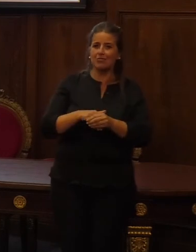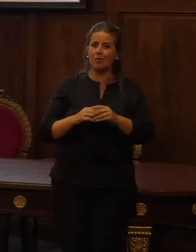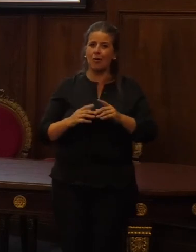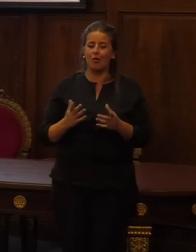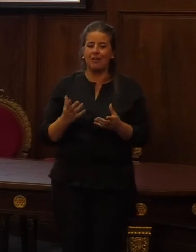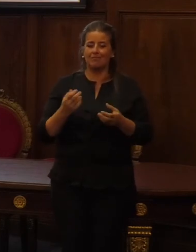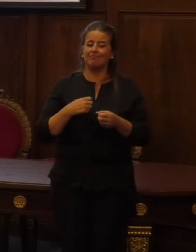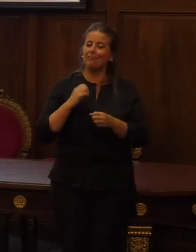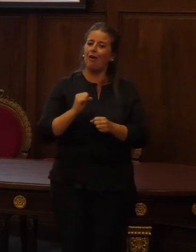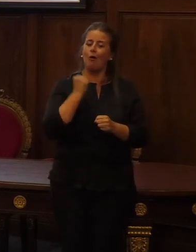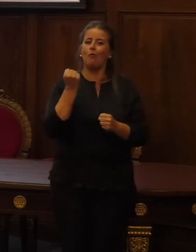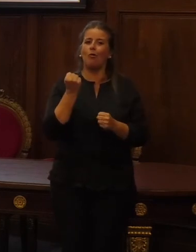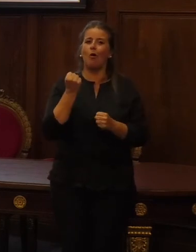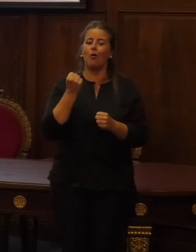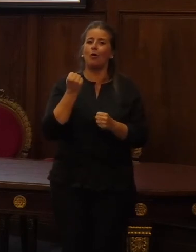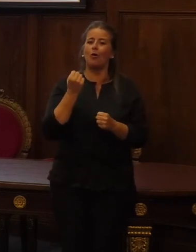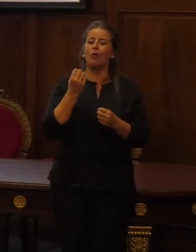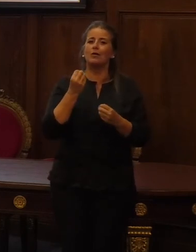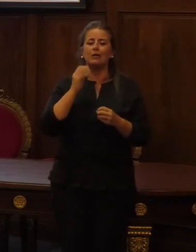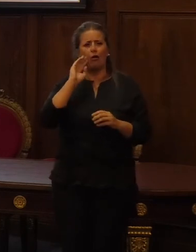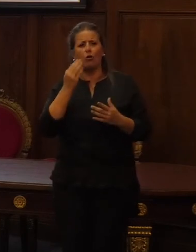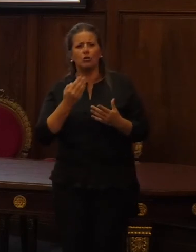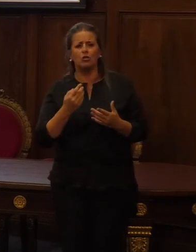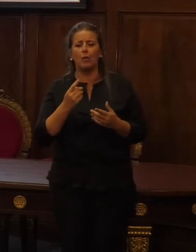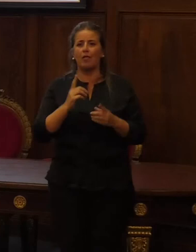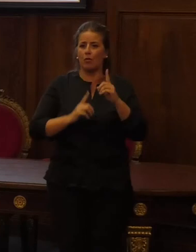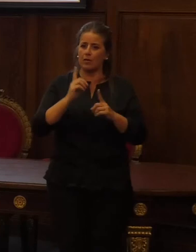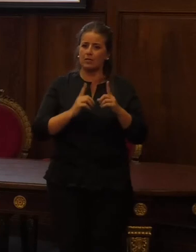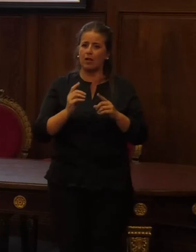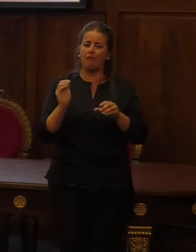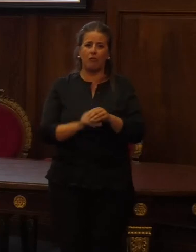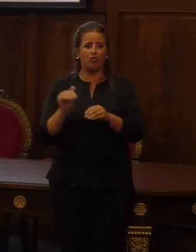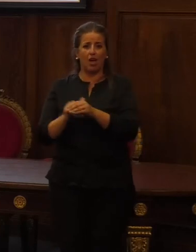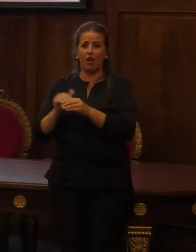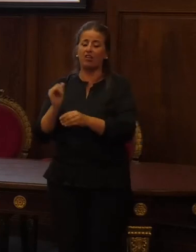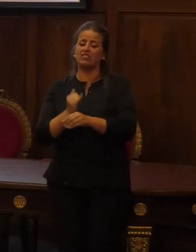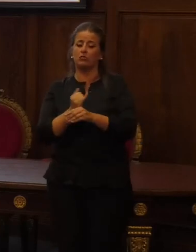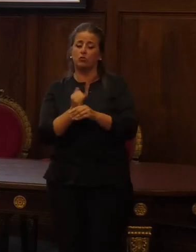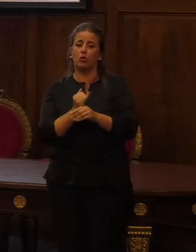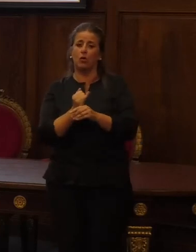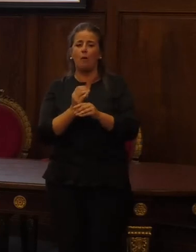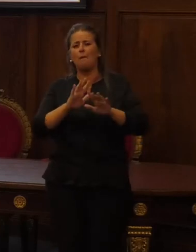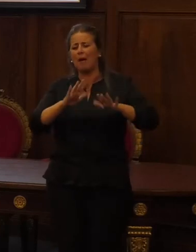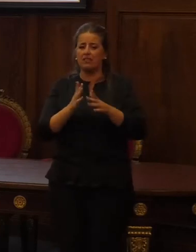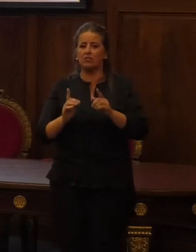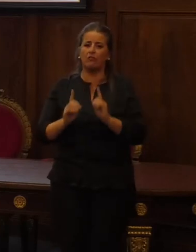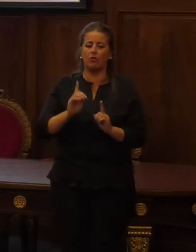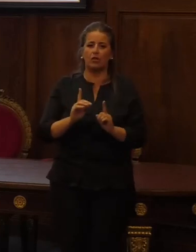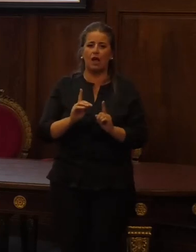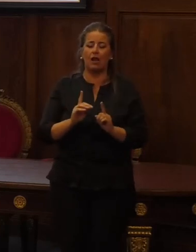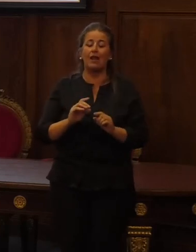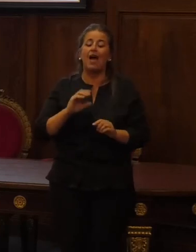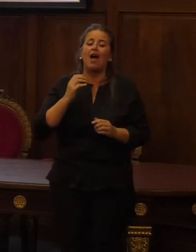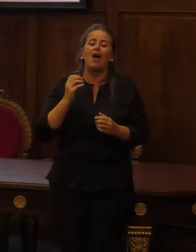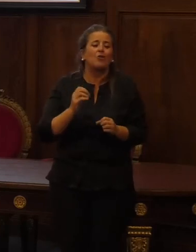República. Era lograr el reconocimiento de los universitarios que votaron un instituto asimilado a facultad.